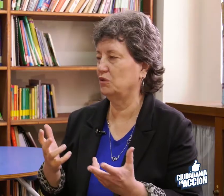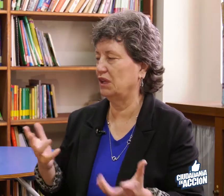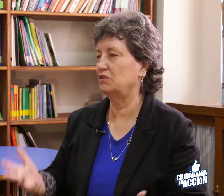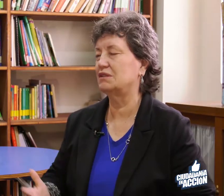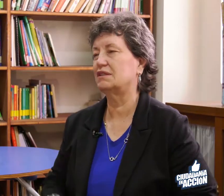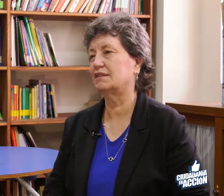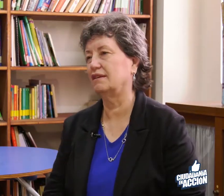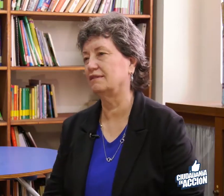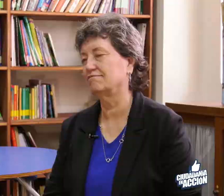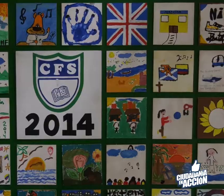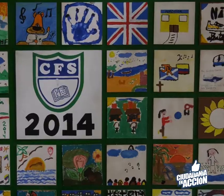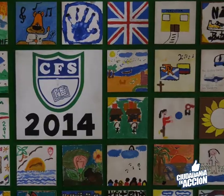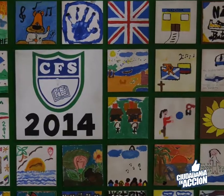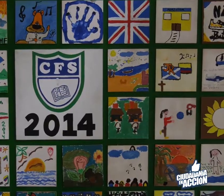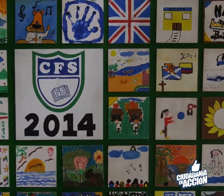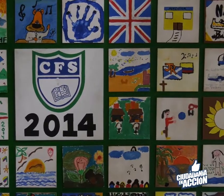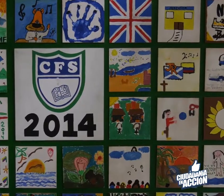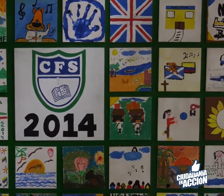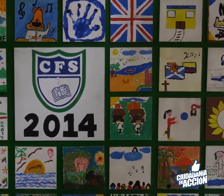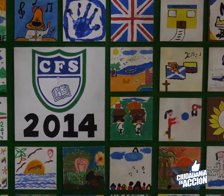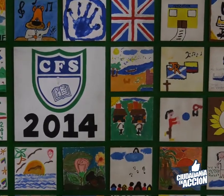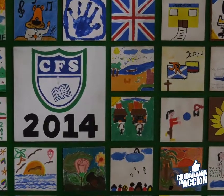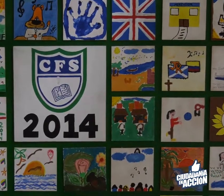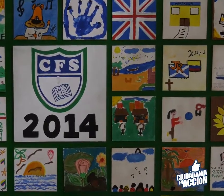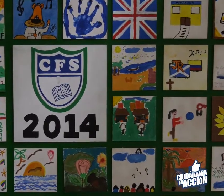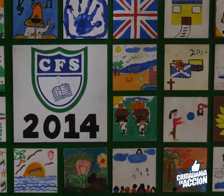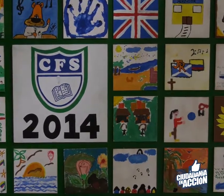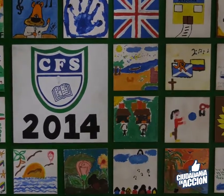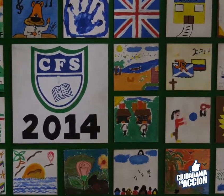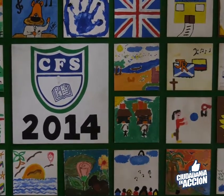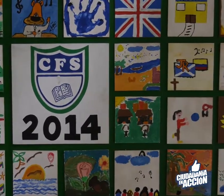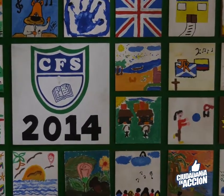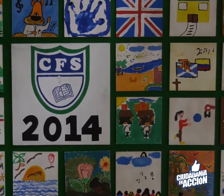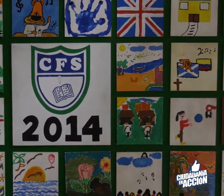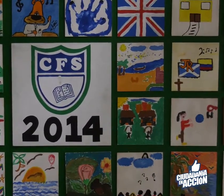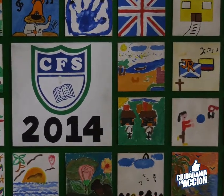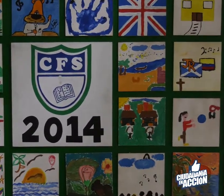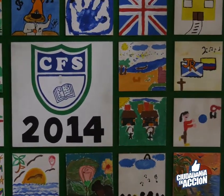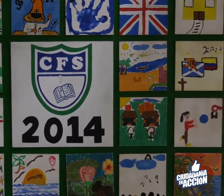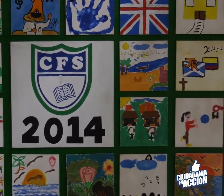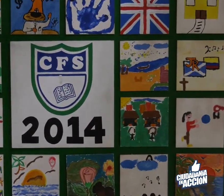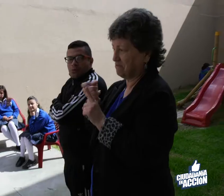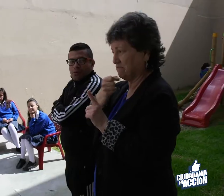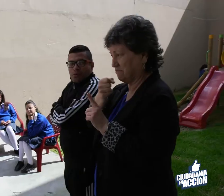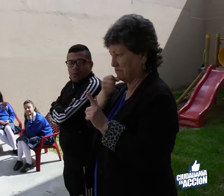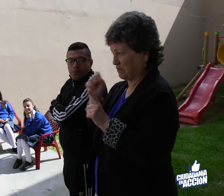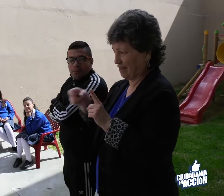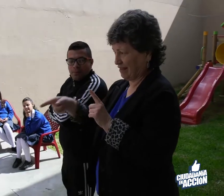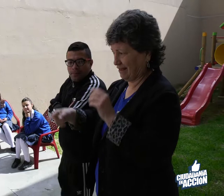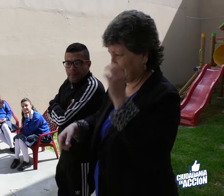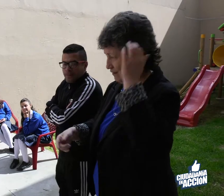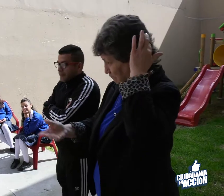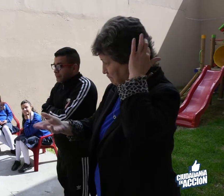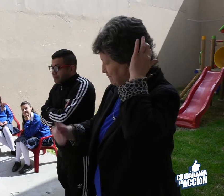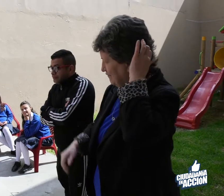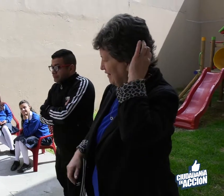donde ellos desean. Ha sido muy interesante ver los cambios. Siento muy privilegiada que he podido vivir aquí en una época